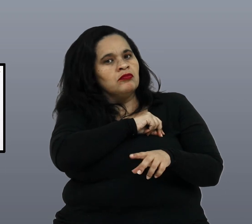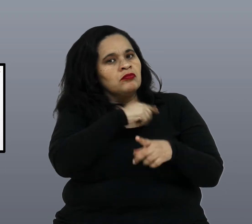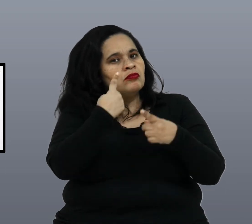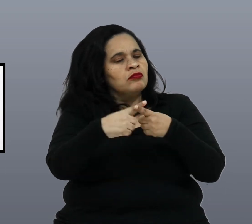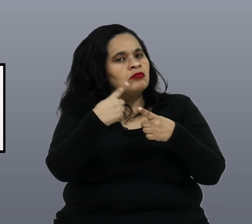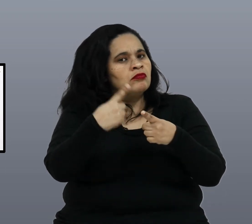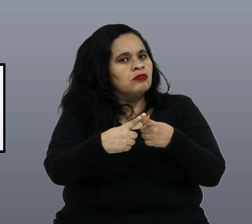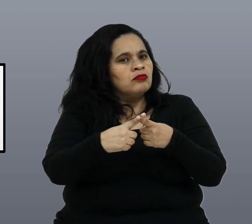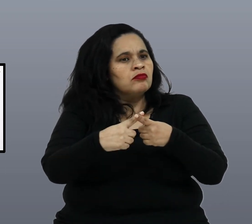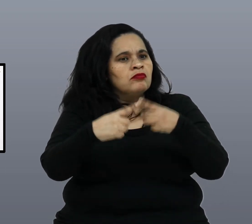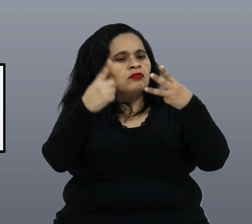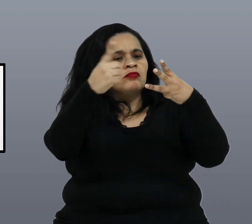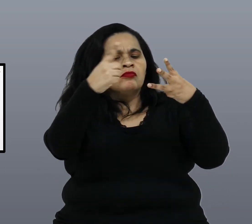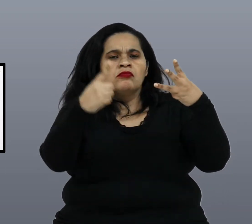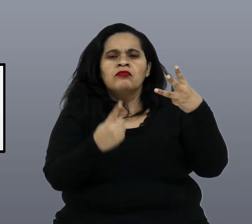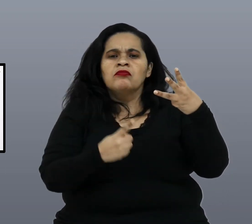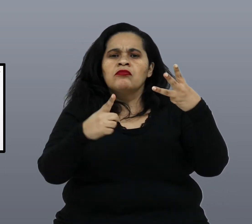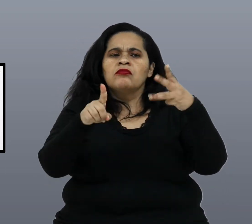dos 3 primeiros terem